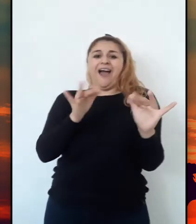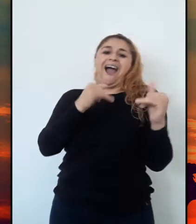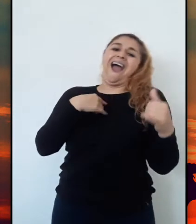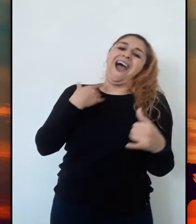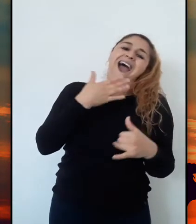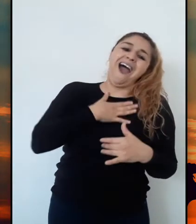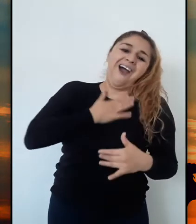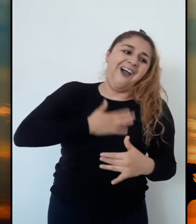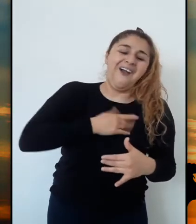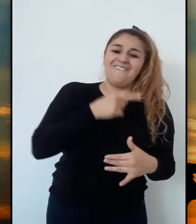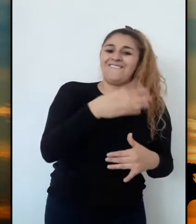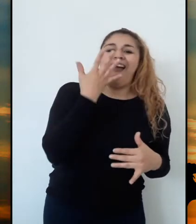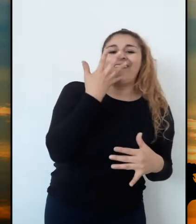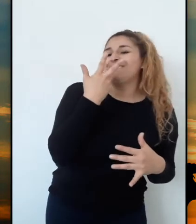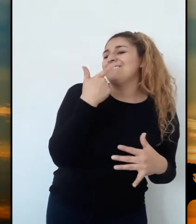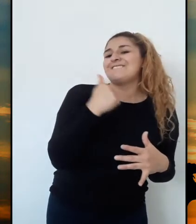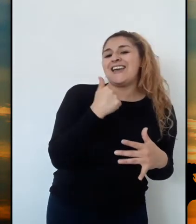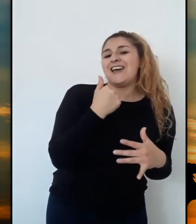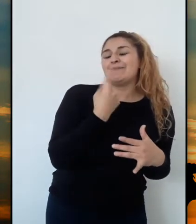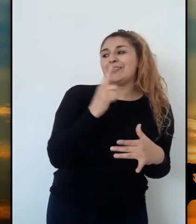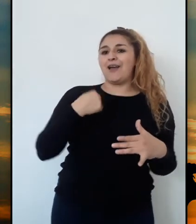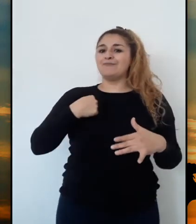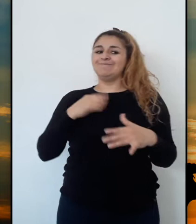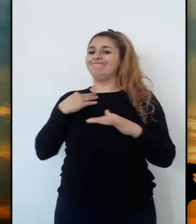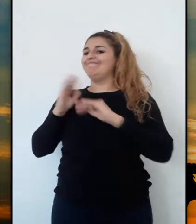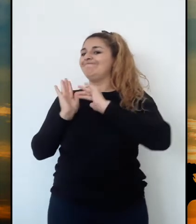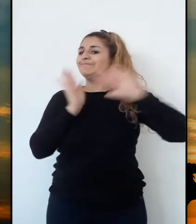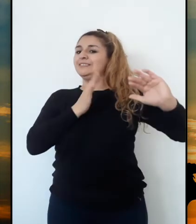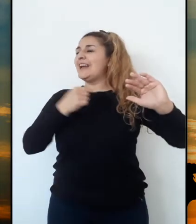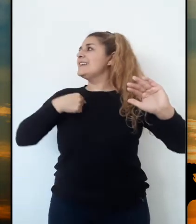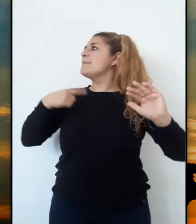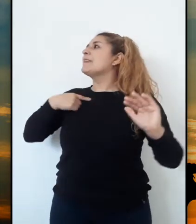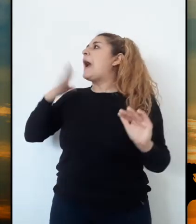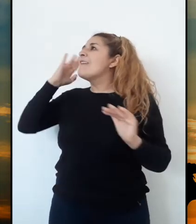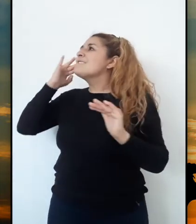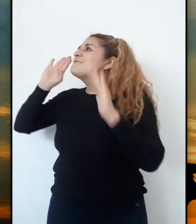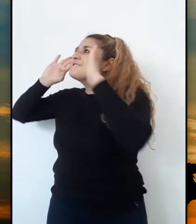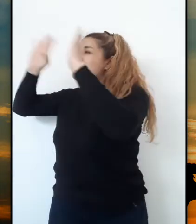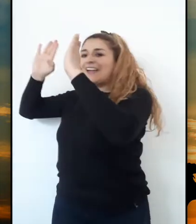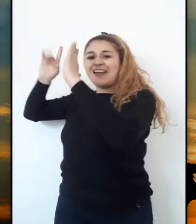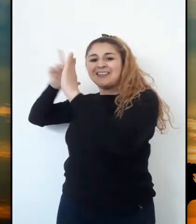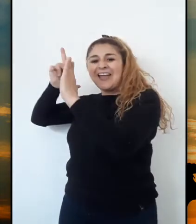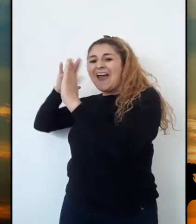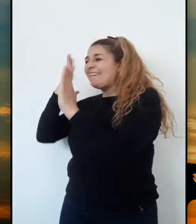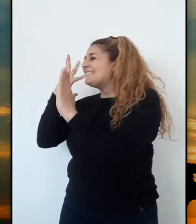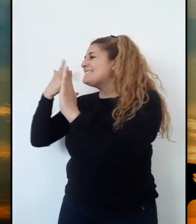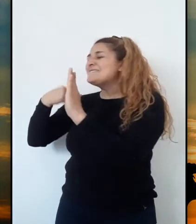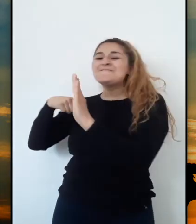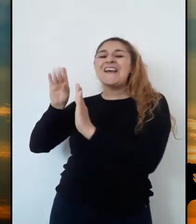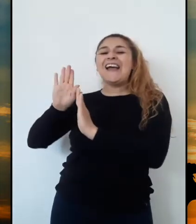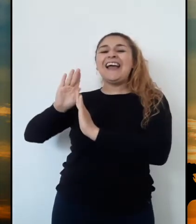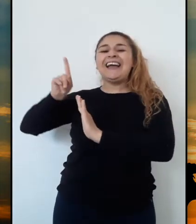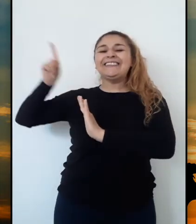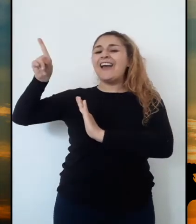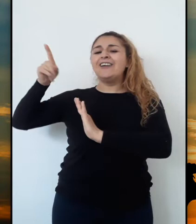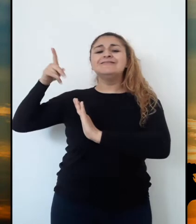Ce verset parle de la décision de Moïse. Estos versículos hablan de la